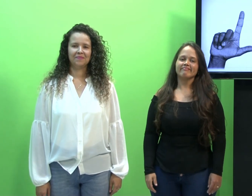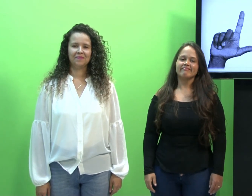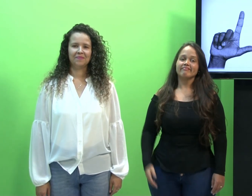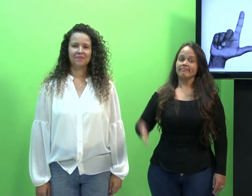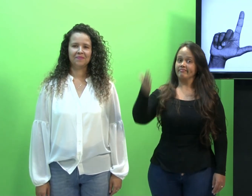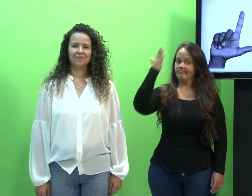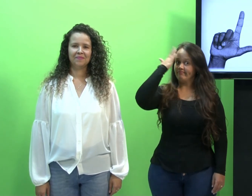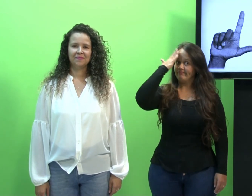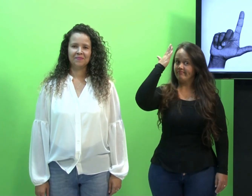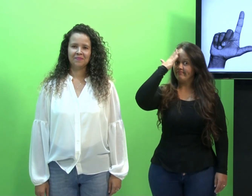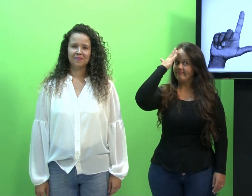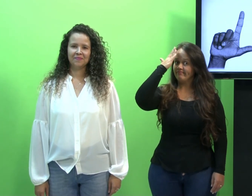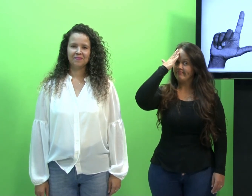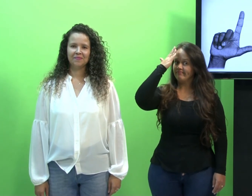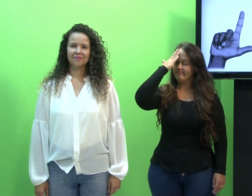saber,